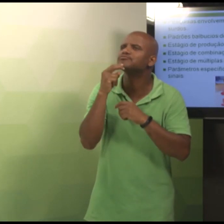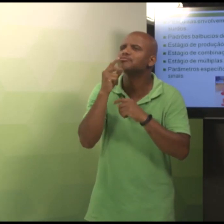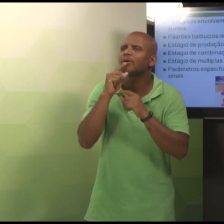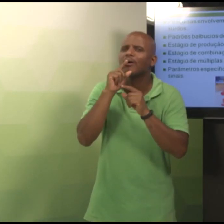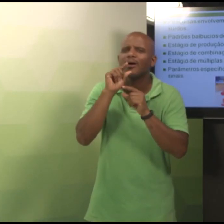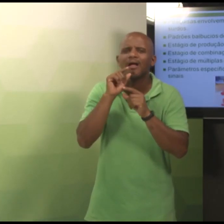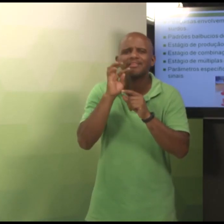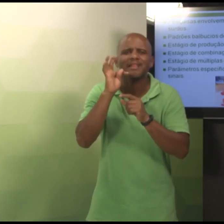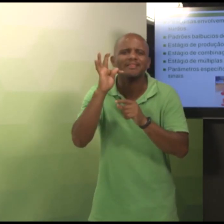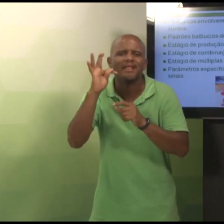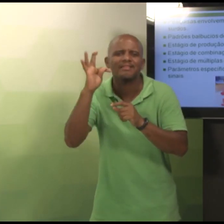sons.